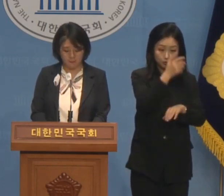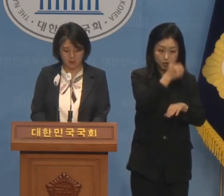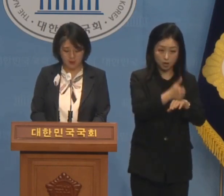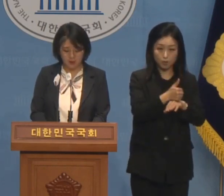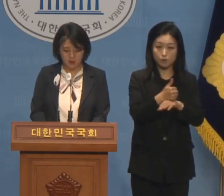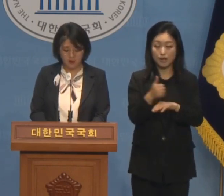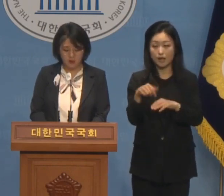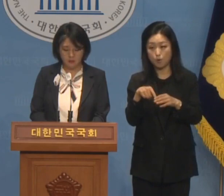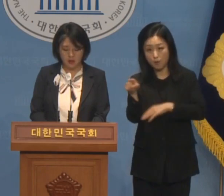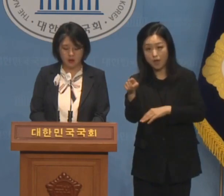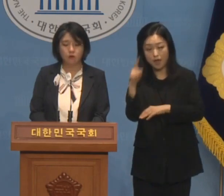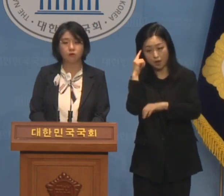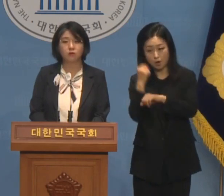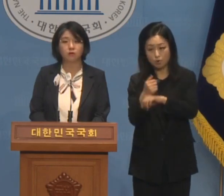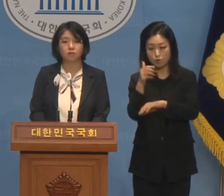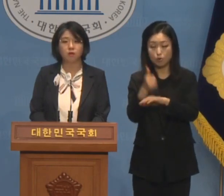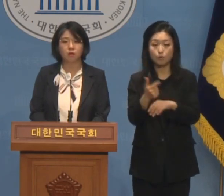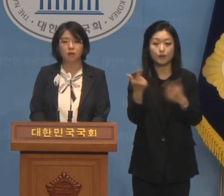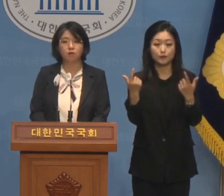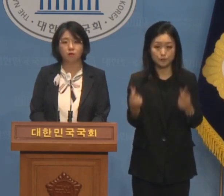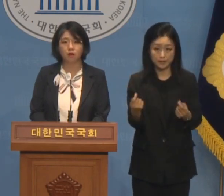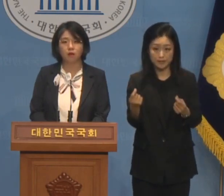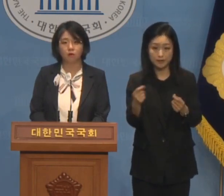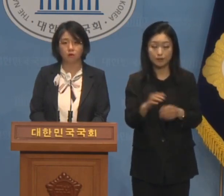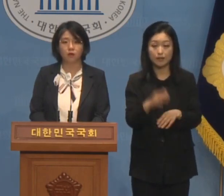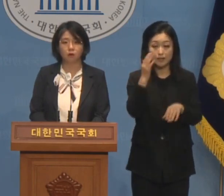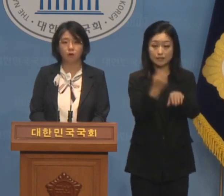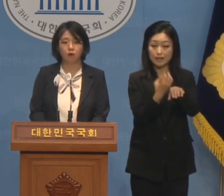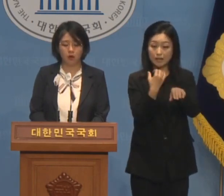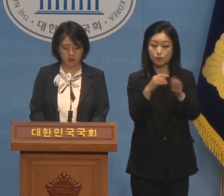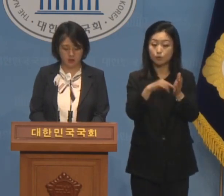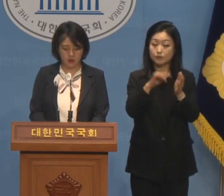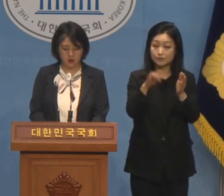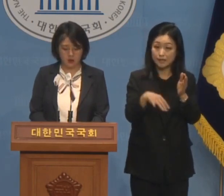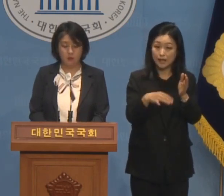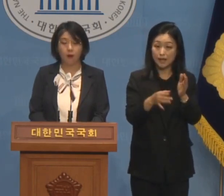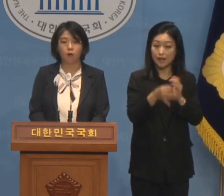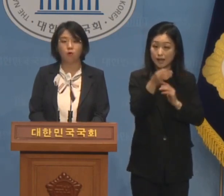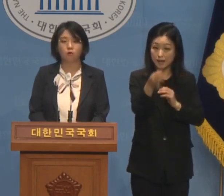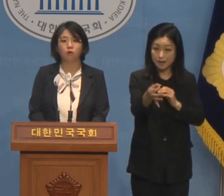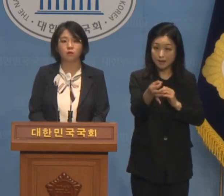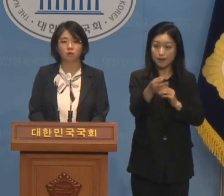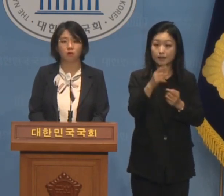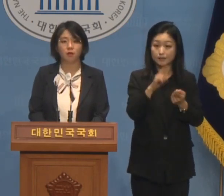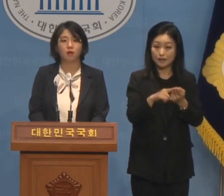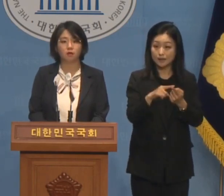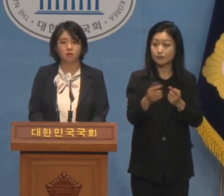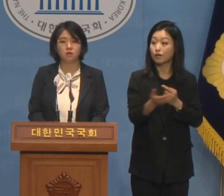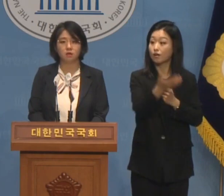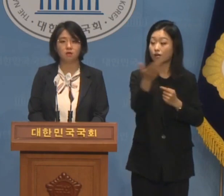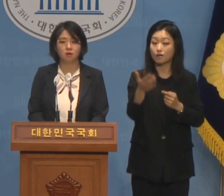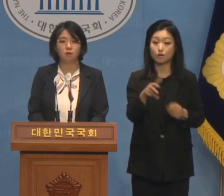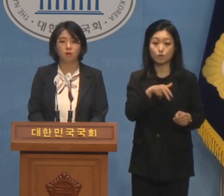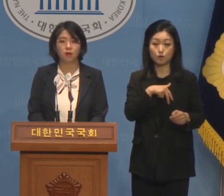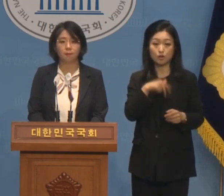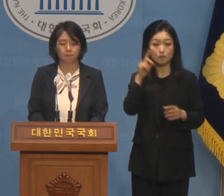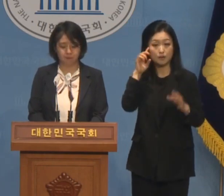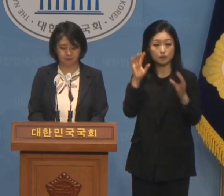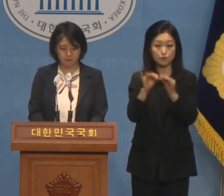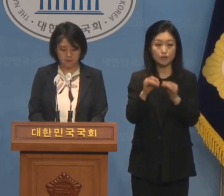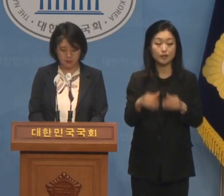있습니다. 의심해야 할 것은 탄소세의 정책 효과가 아니라 바로 정치권의 의지인